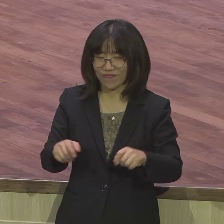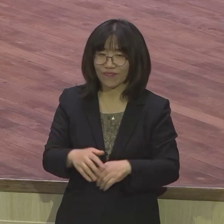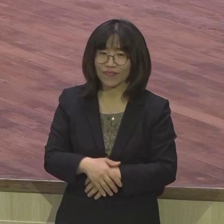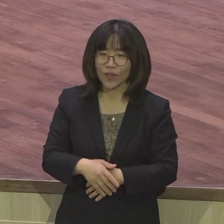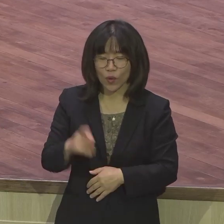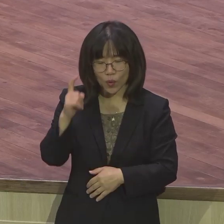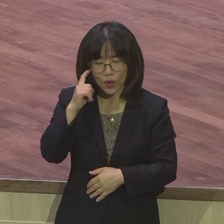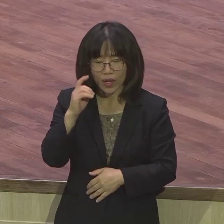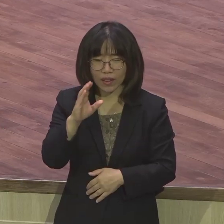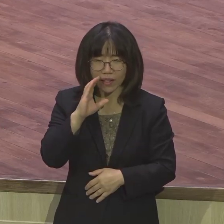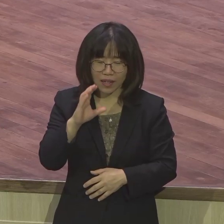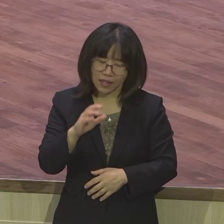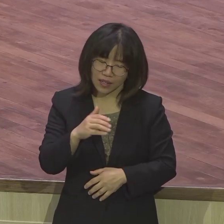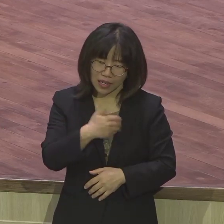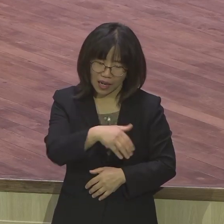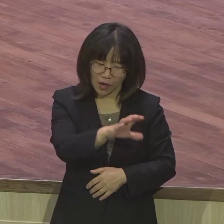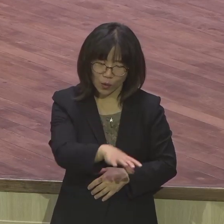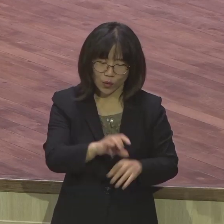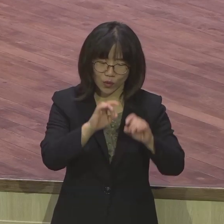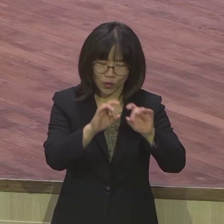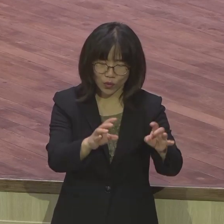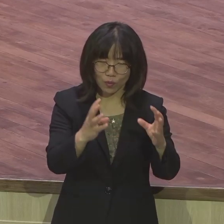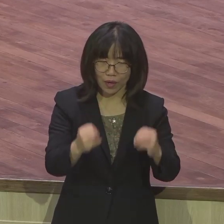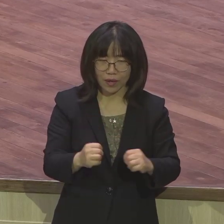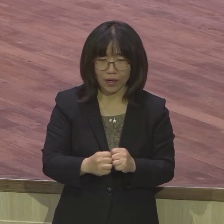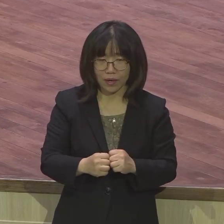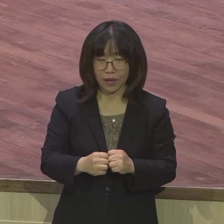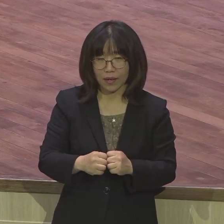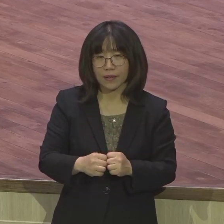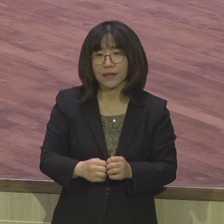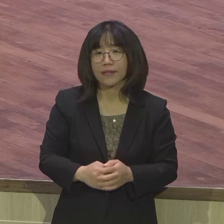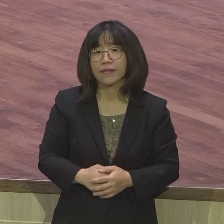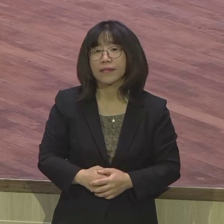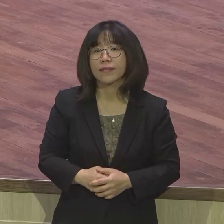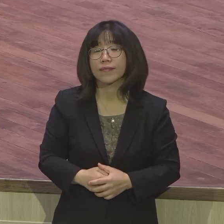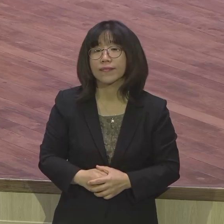갈 데가 많아요 여러분. 한국에 갈 데 없다 목회지.